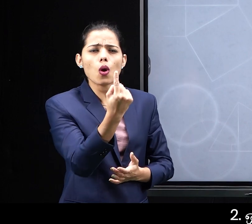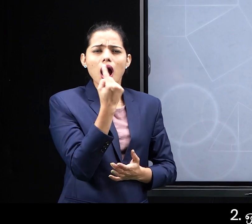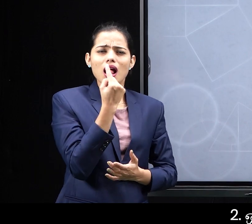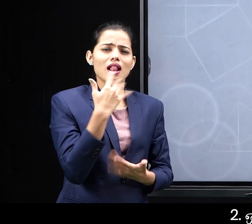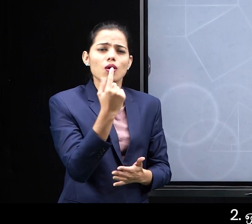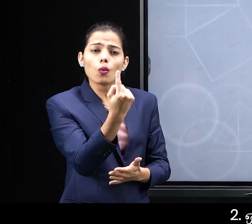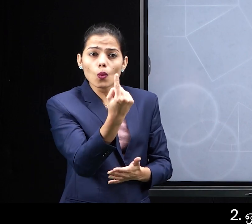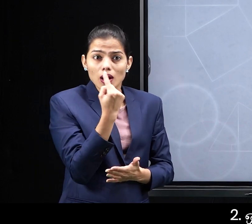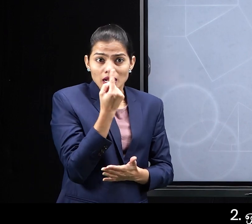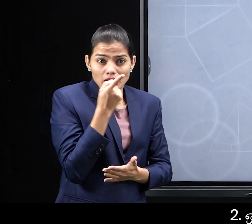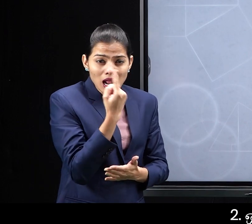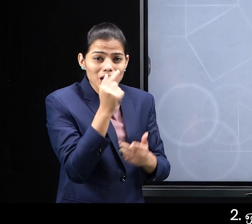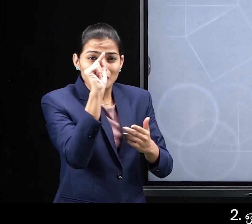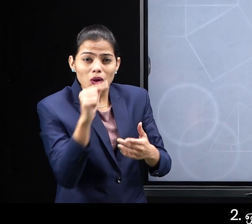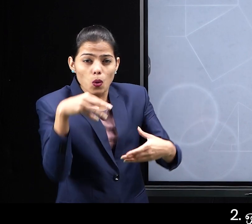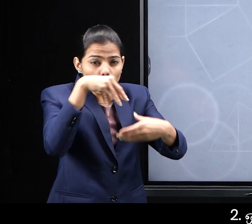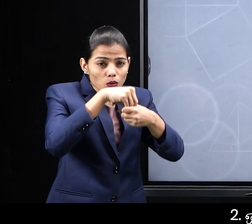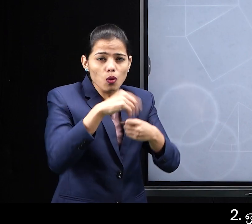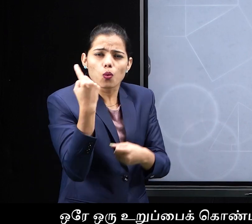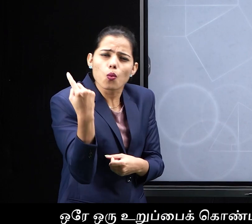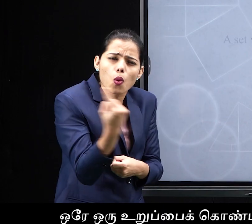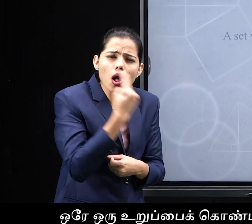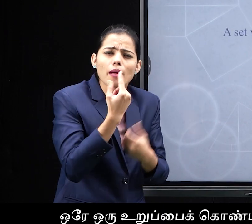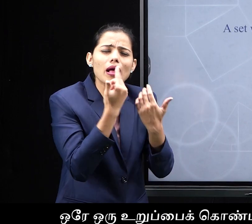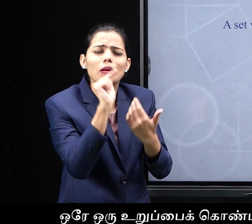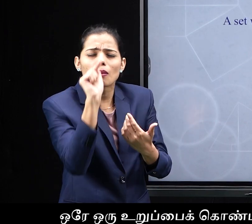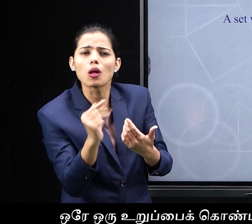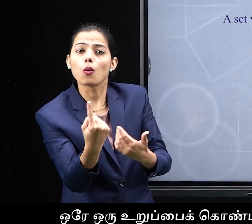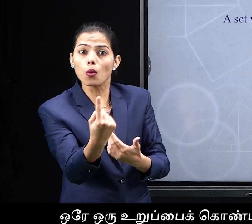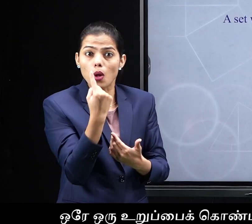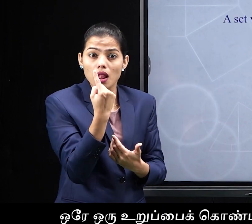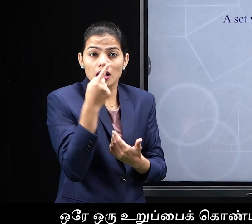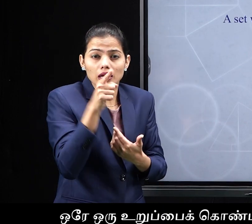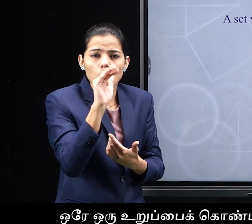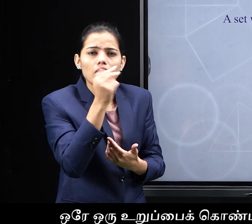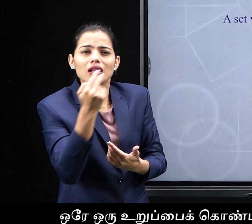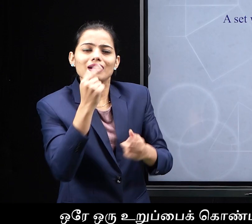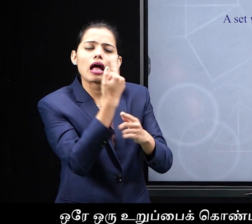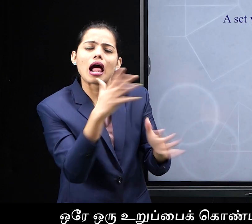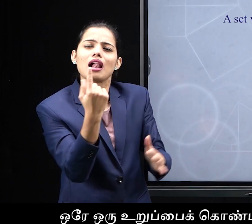2. ஓருறுப்பு கணம். ஒரே ஒரு உறுப்பை கொண்ட ஒரு கணம் ஒரு உறுப்பு கணம்